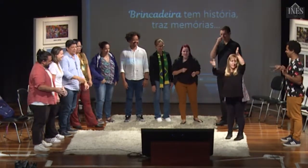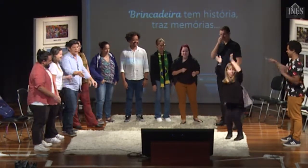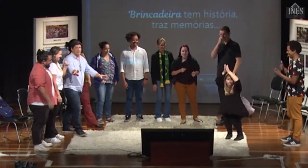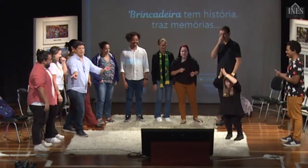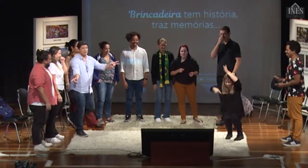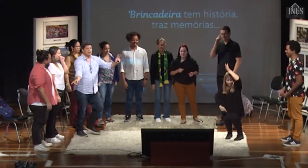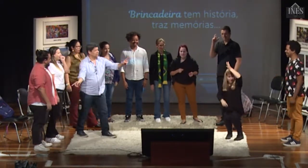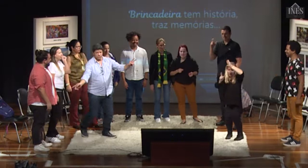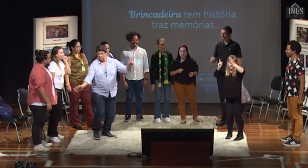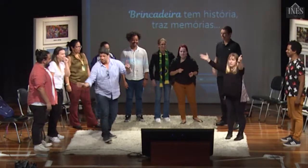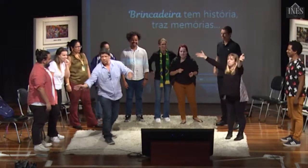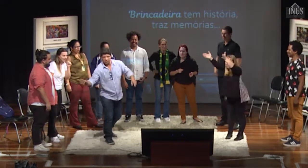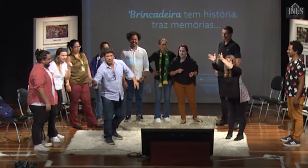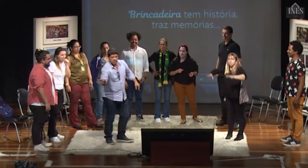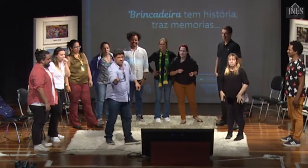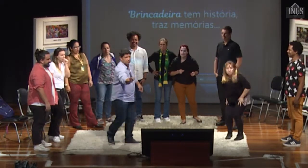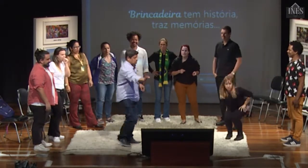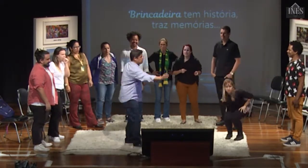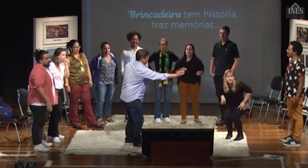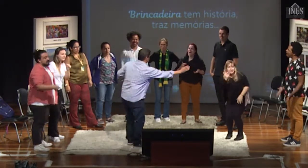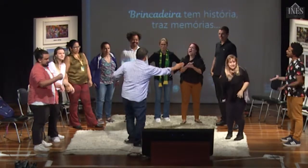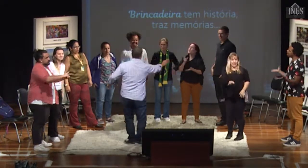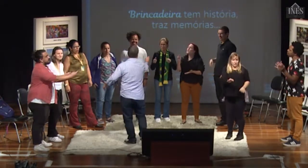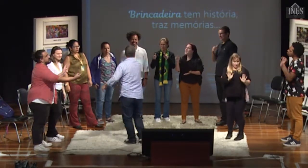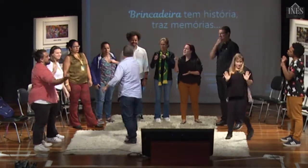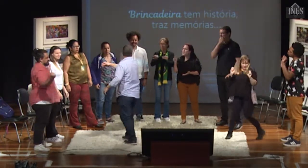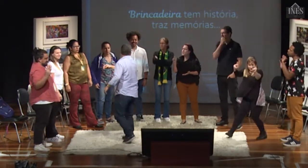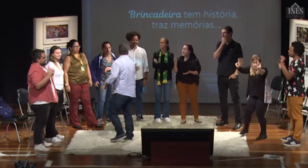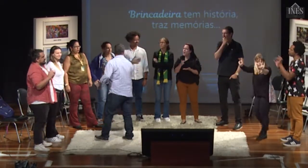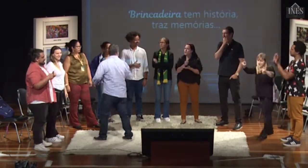Não pode ajoelhar e bater palma. Tem que bater palma em pé e ajoelhar certo, ok?